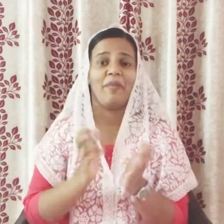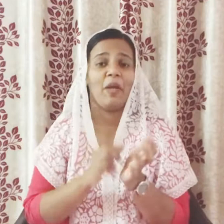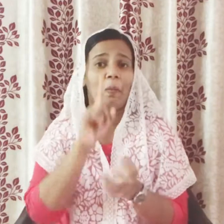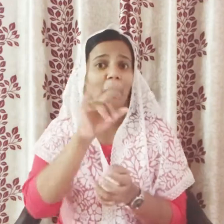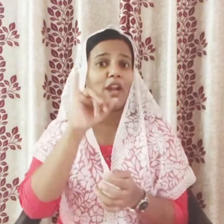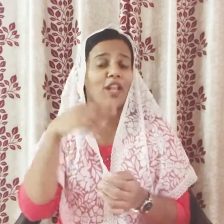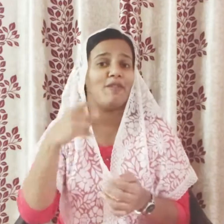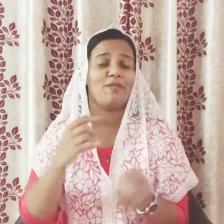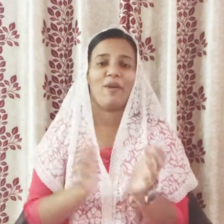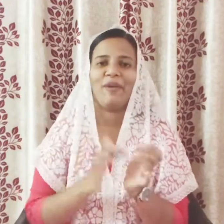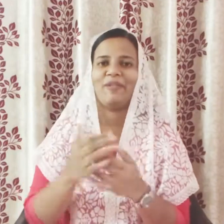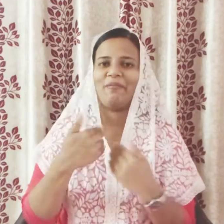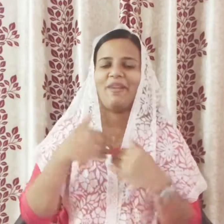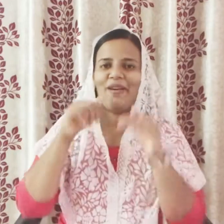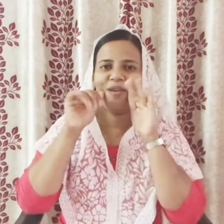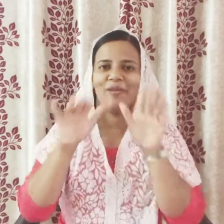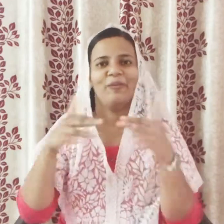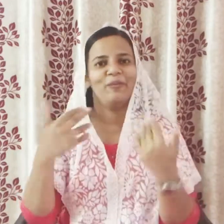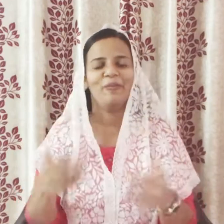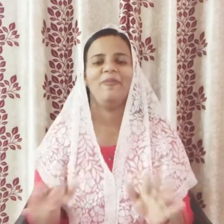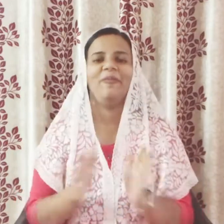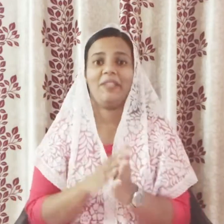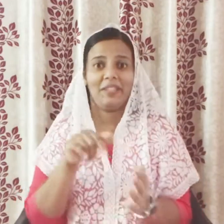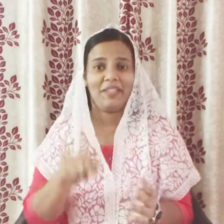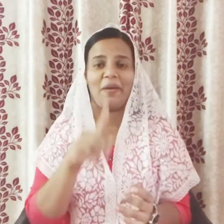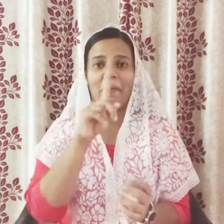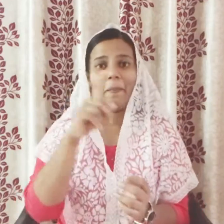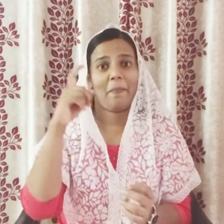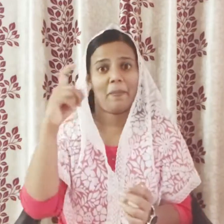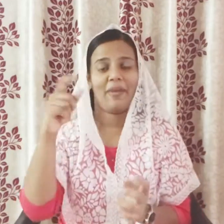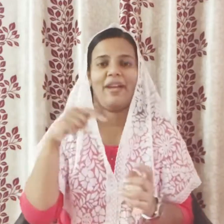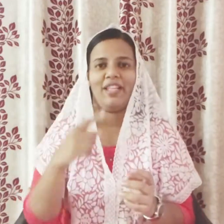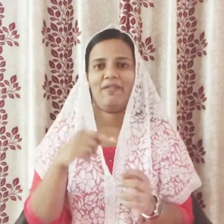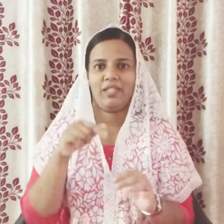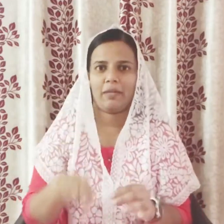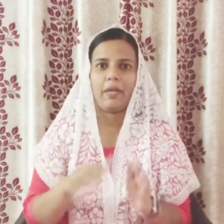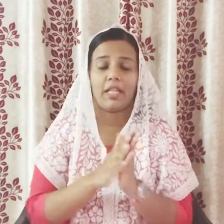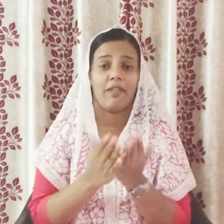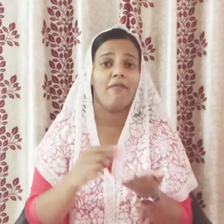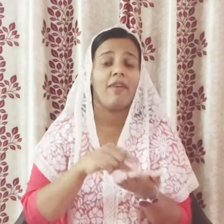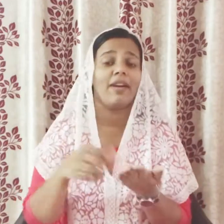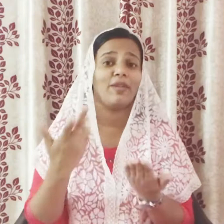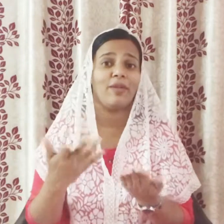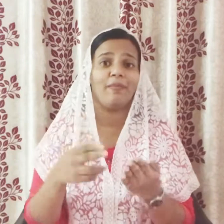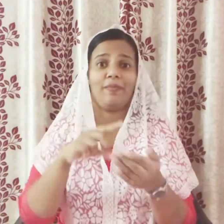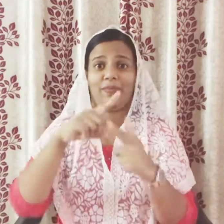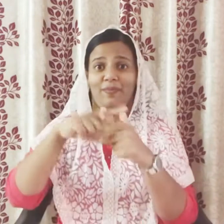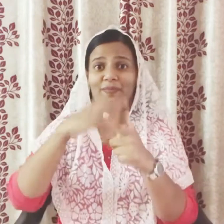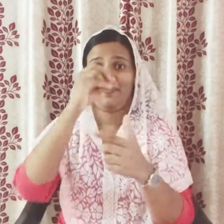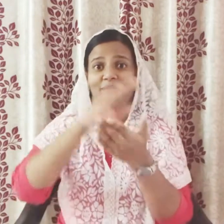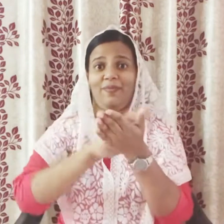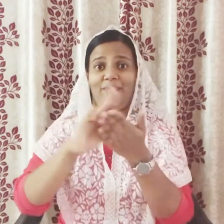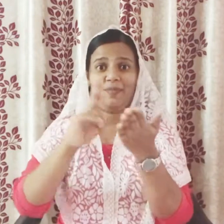16 ദിവസവും കർത്താവ് നമ്മളെ അനുഗ്രഹിച്ചു. ഇത് 17-ാമത്തെ ദിവസമാണ്. ഇന്ന് വായിക്കേണ്ട വേദഭാഗം യോഹന്നാൻ്റെ